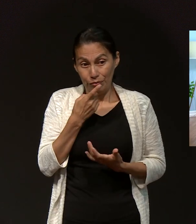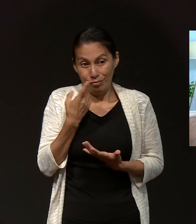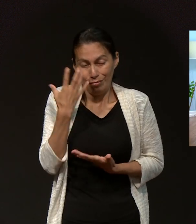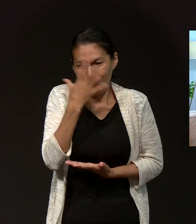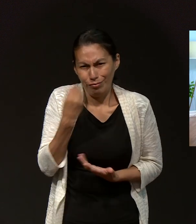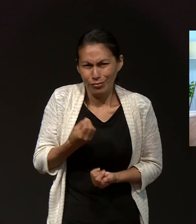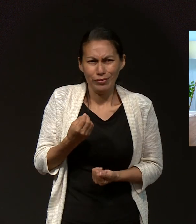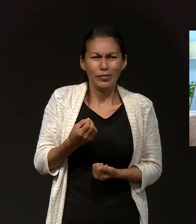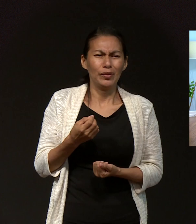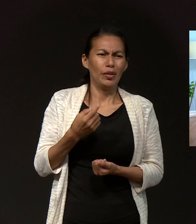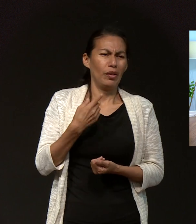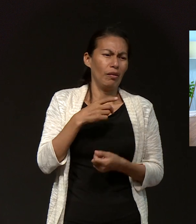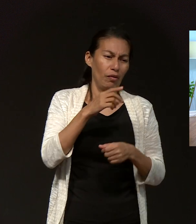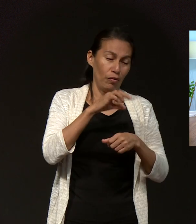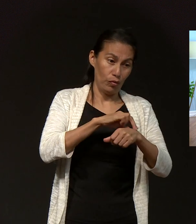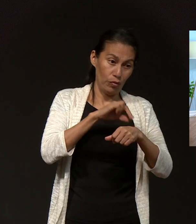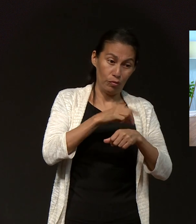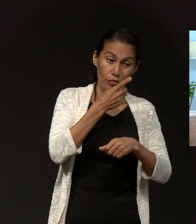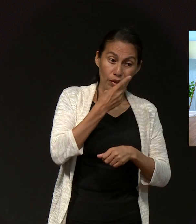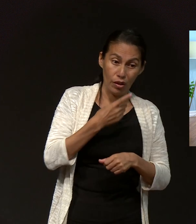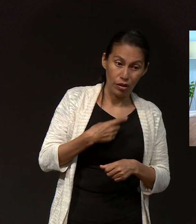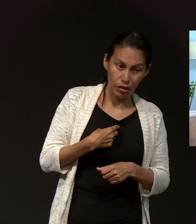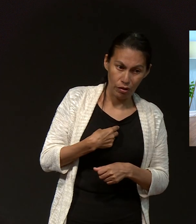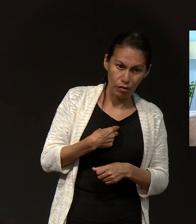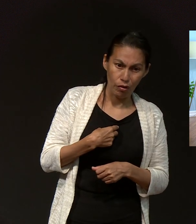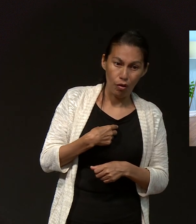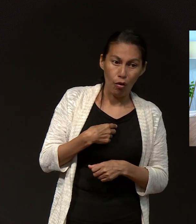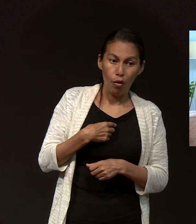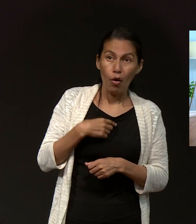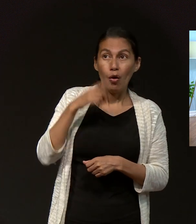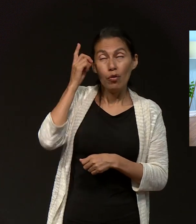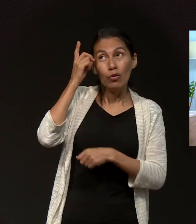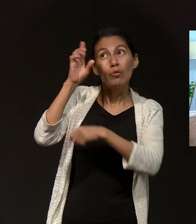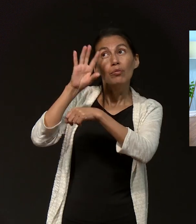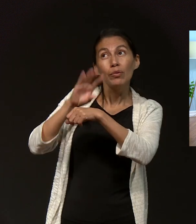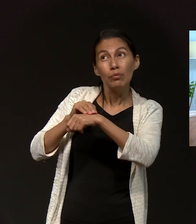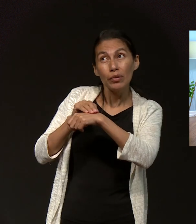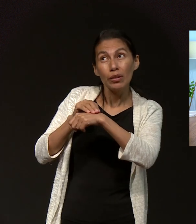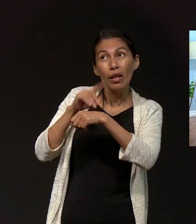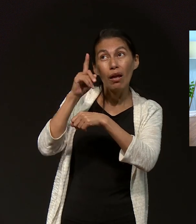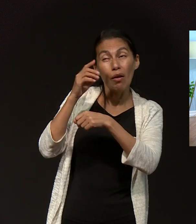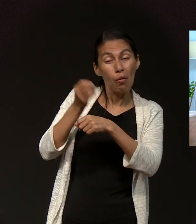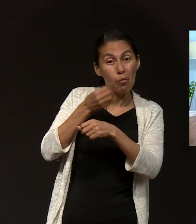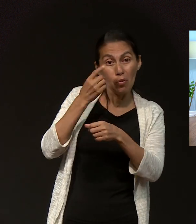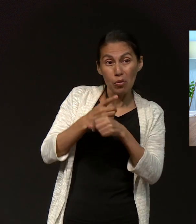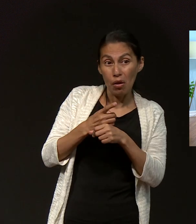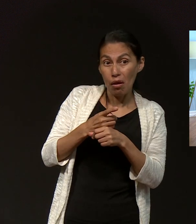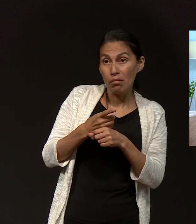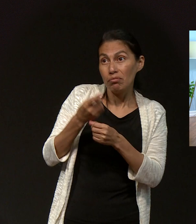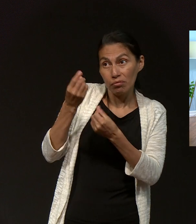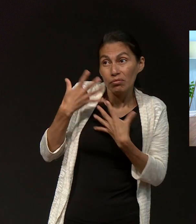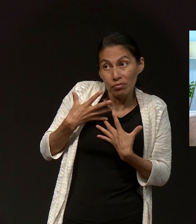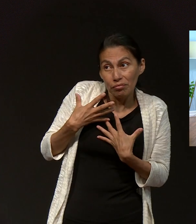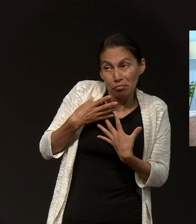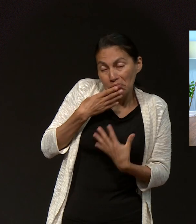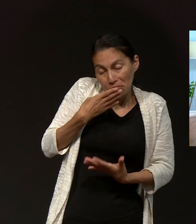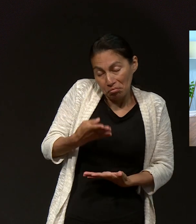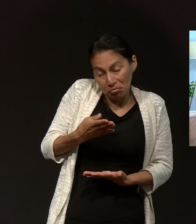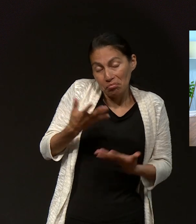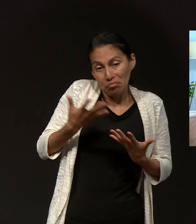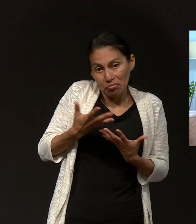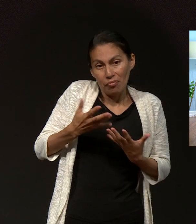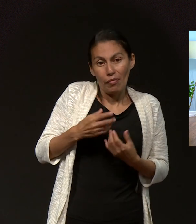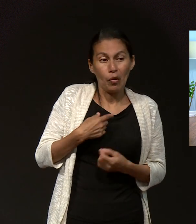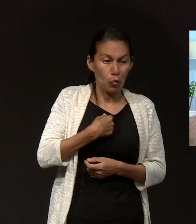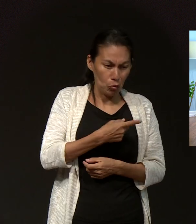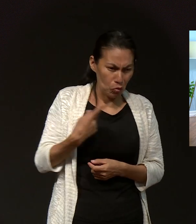doctor me dijo, mira, mientras Dios le dé vida y él nos permita y nosotros estemos aquí, lo vamos a sacar. Mientras Dios nos dé